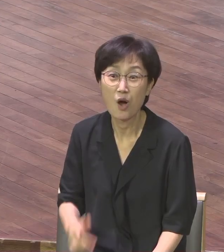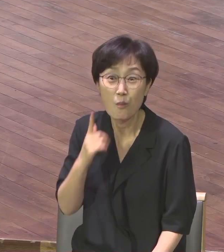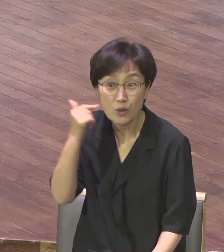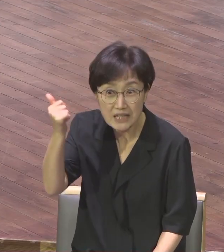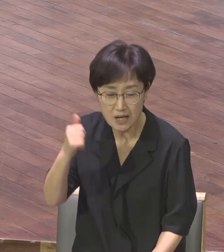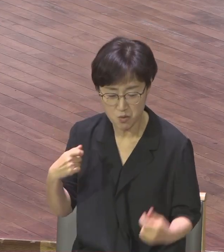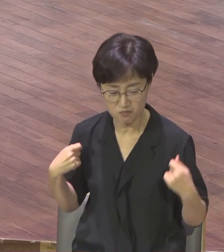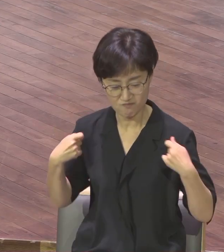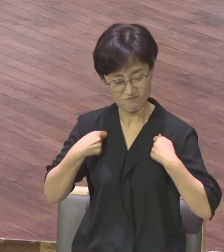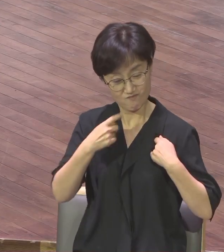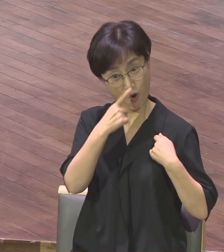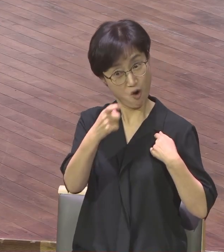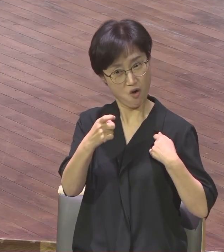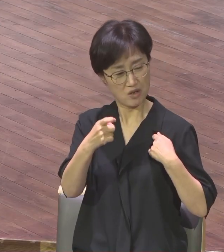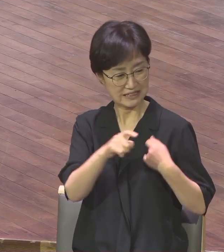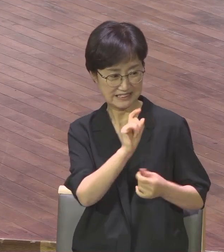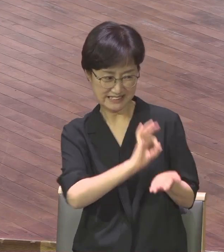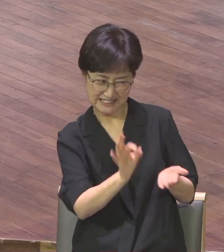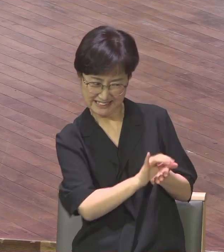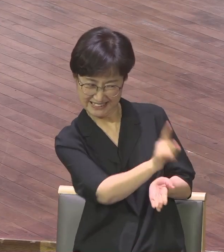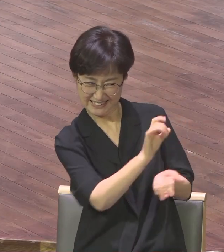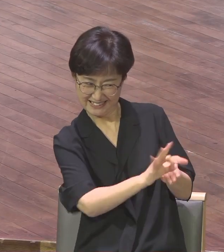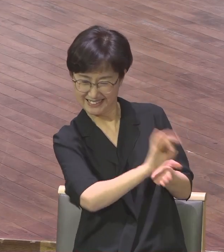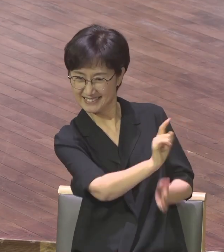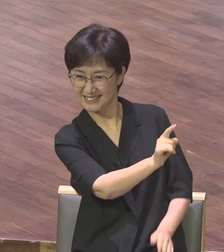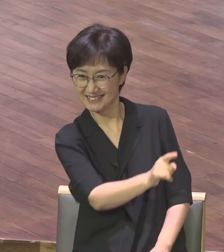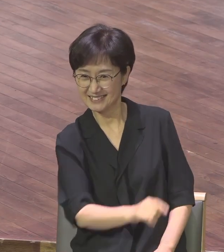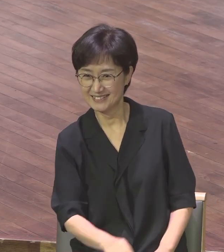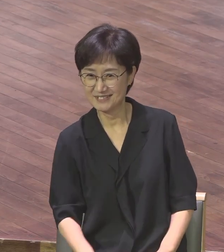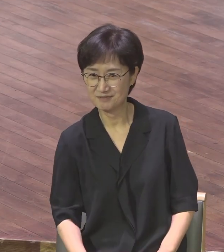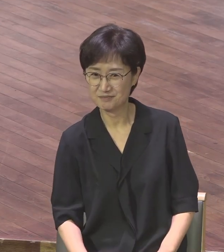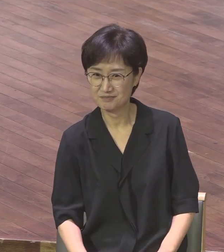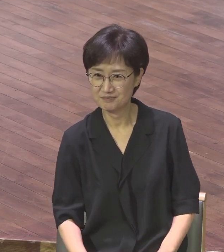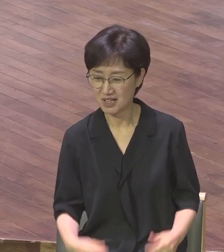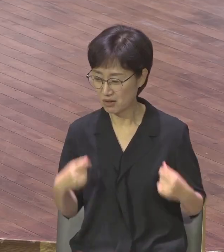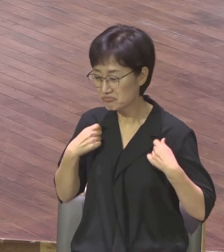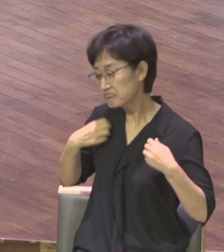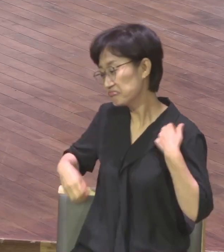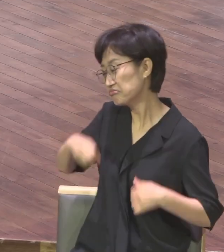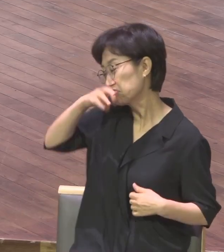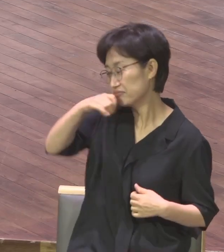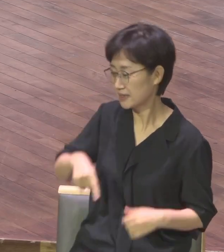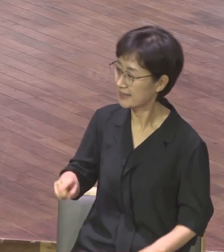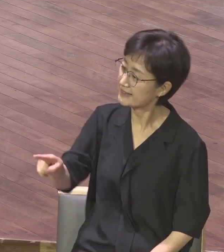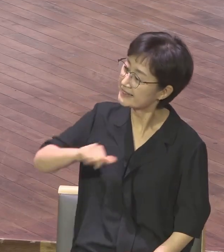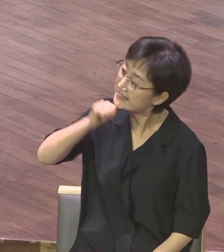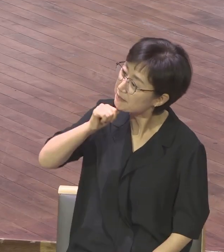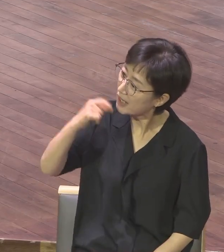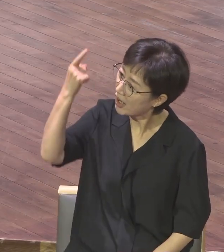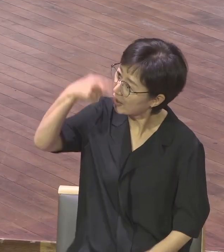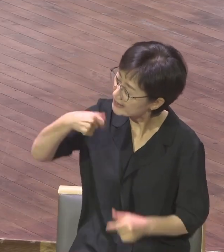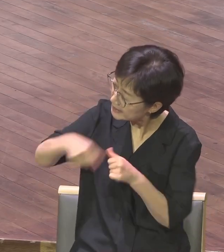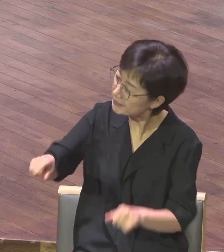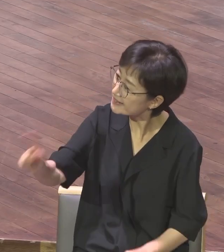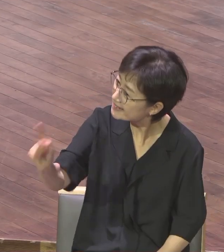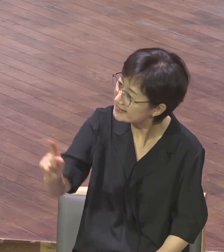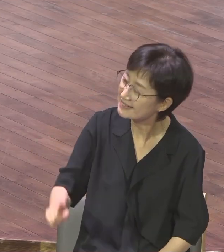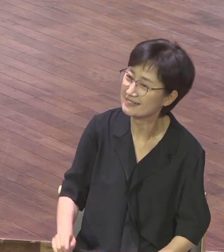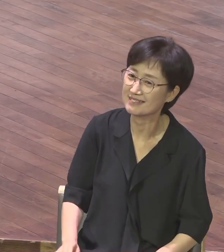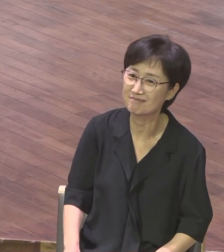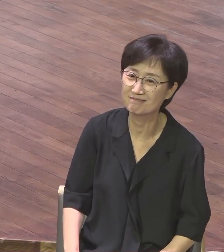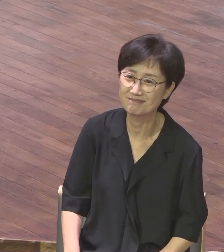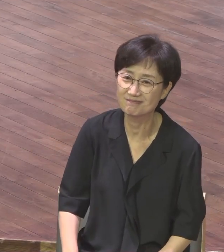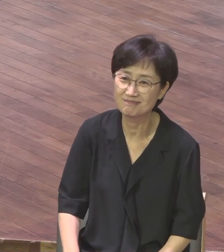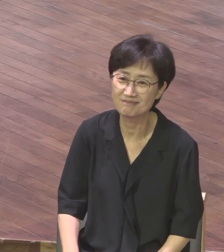목사가 옷을 좀 잘 입고 다니면 사치한다 그러고 목사가 옷을 허름하게 입고 다니면 창피하다 그러고 위선 체면 떨어진다